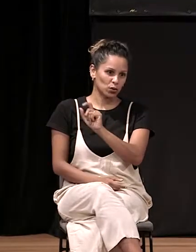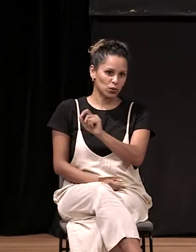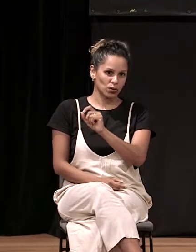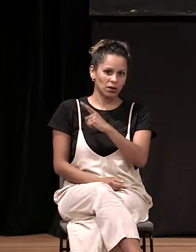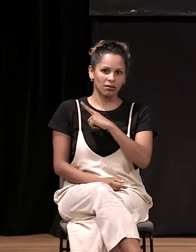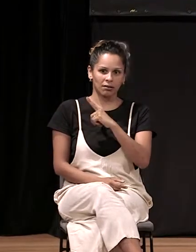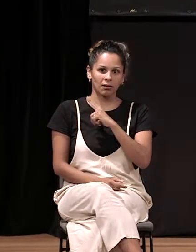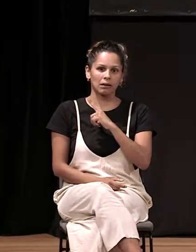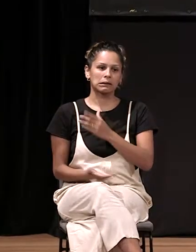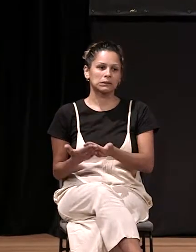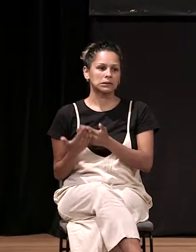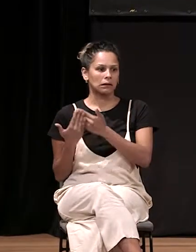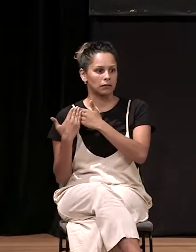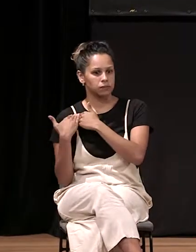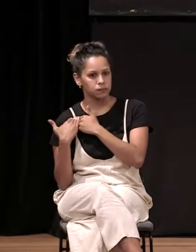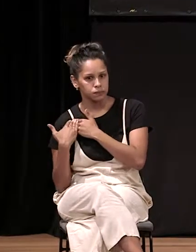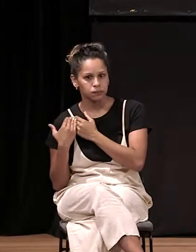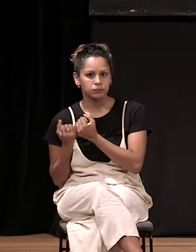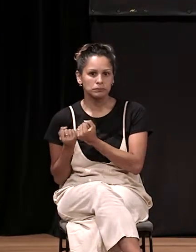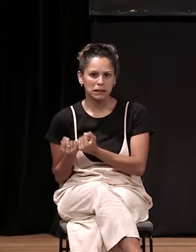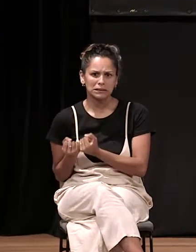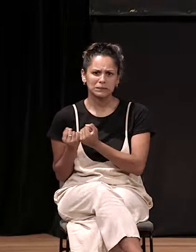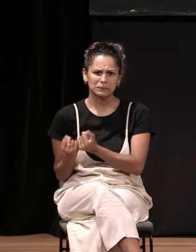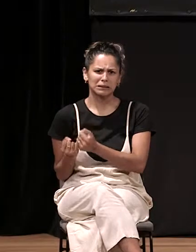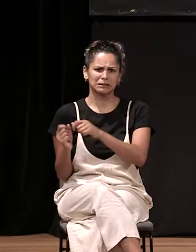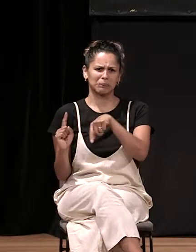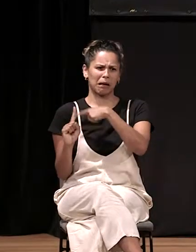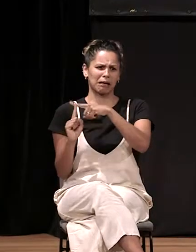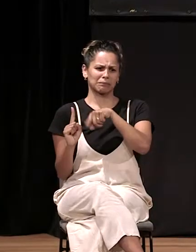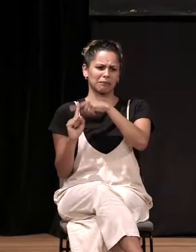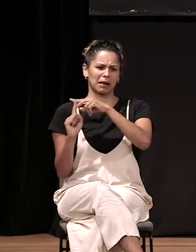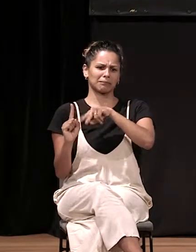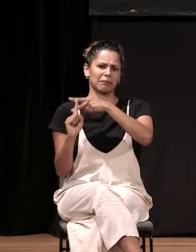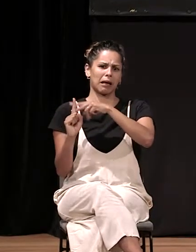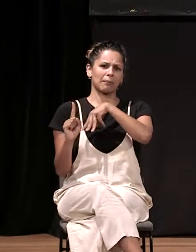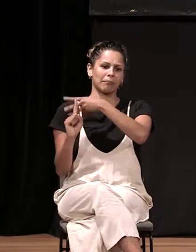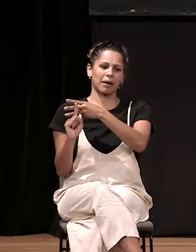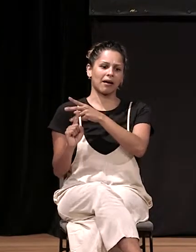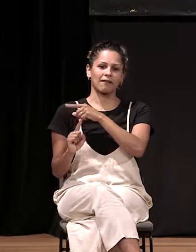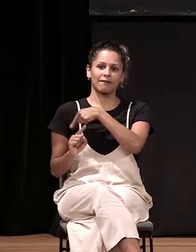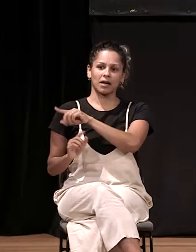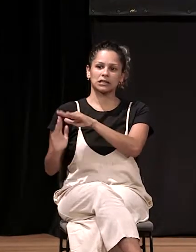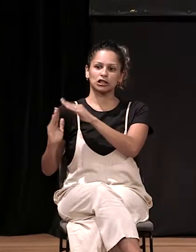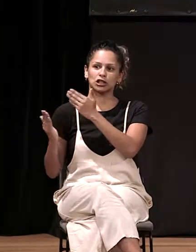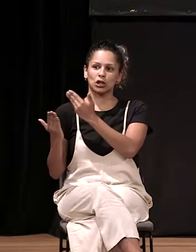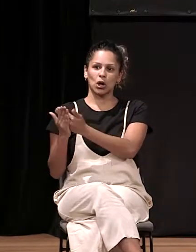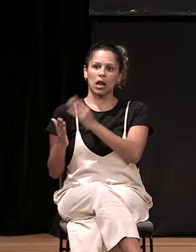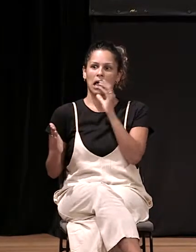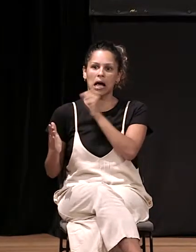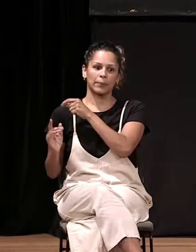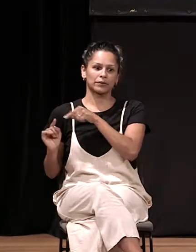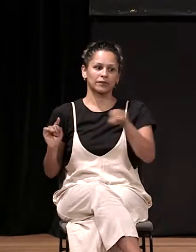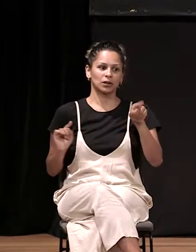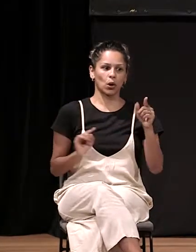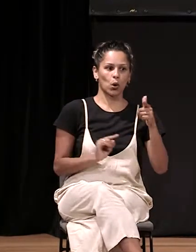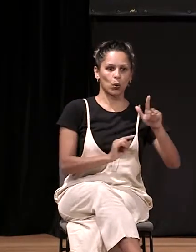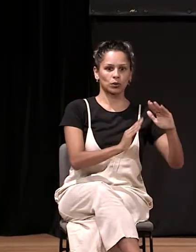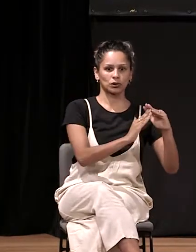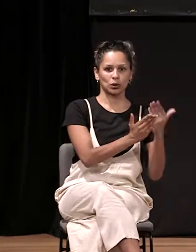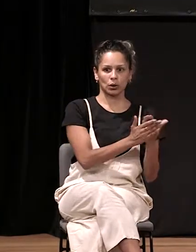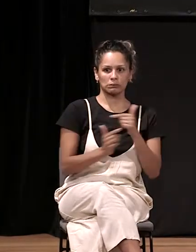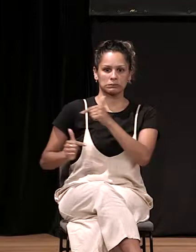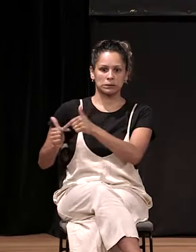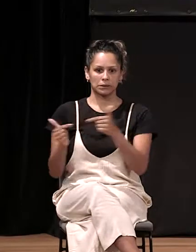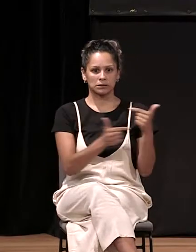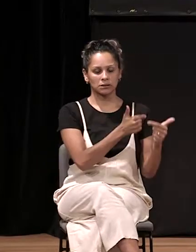estão em acúmulo. É muito desafio, sair de uma escola correndo para outra. E aí, quando a gente fala em socioemocionais, como